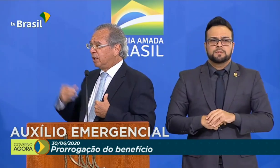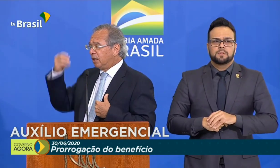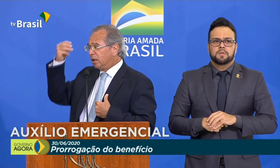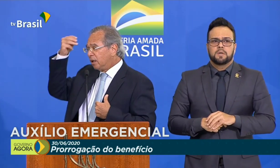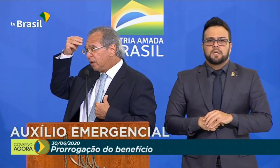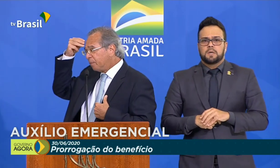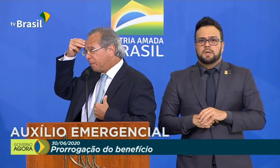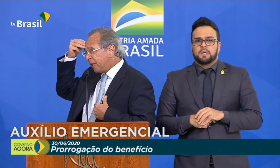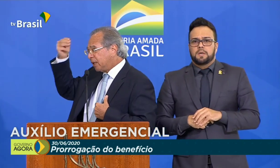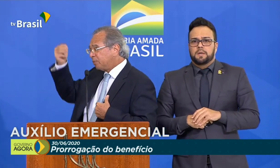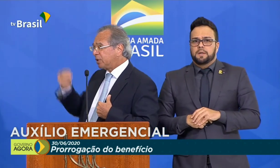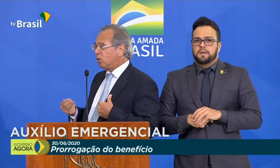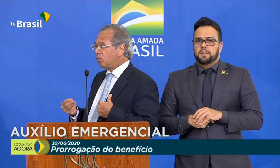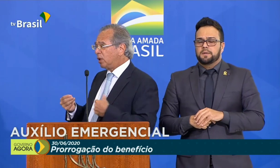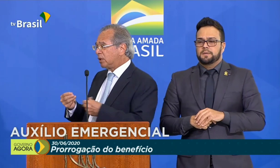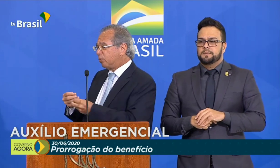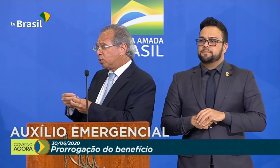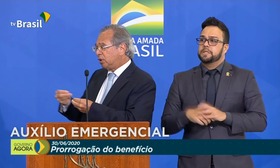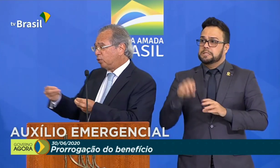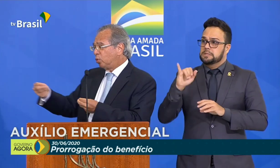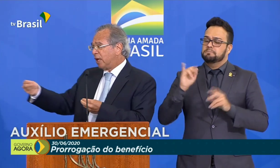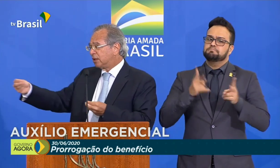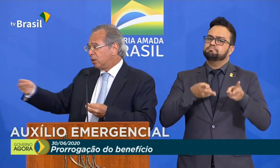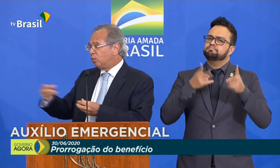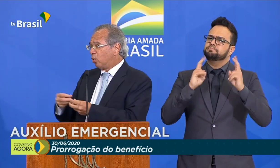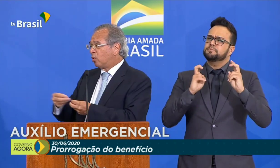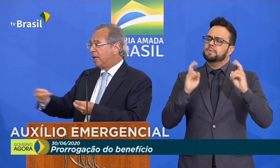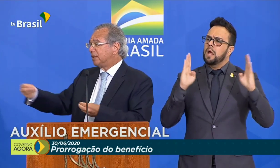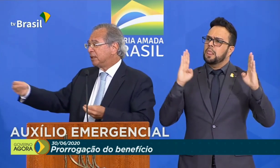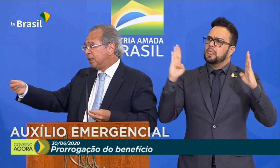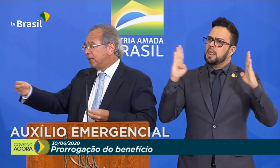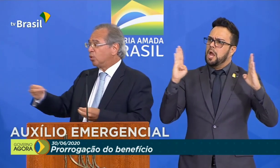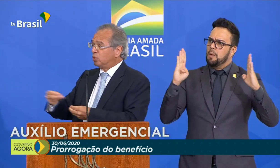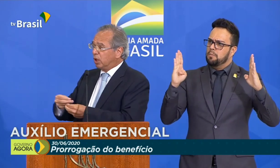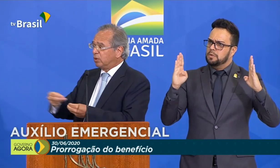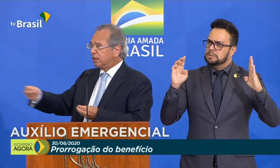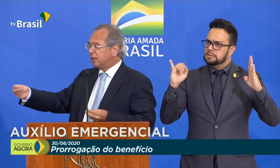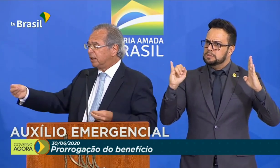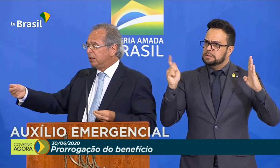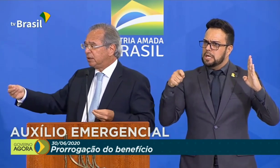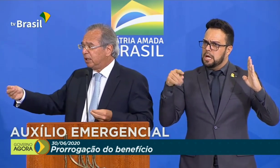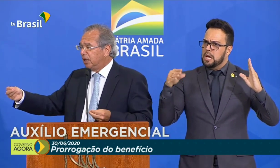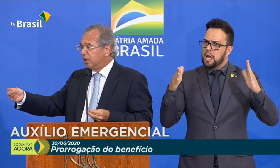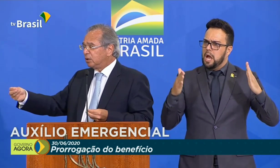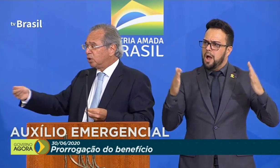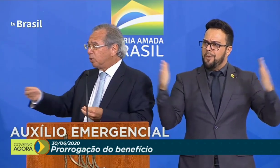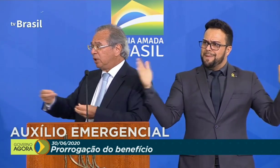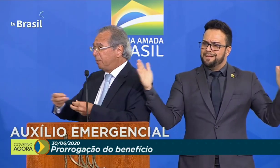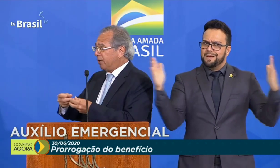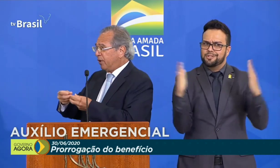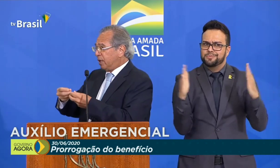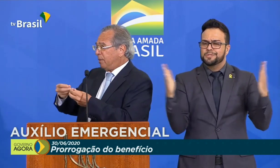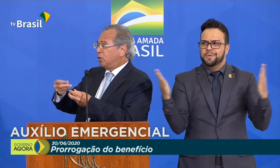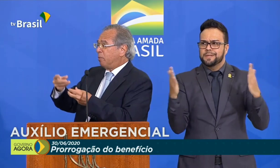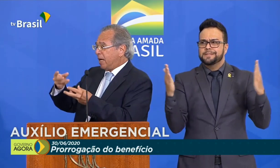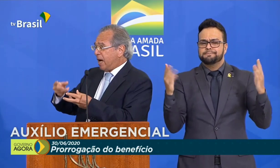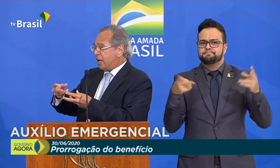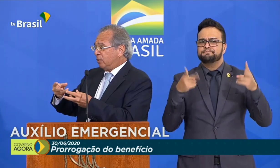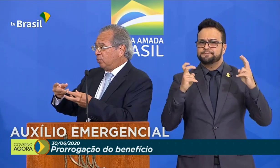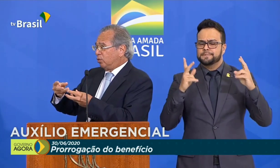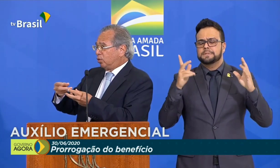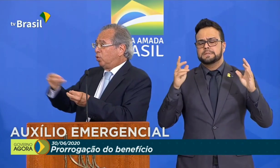inclusive, percepção quanto à possível duração um pouco mais extensa ou não dessa crise, nós podemos